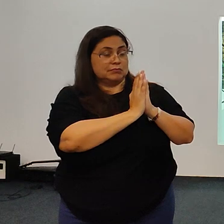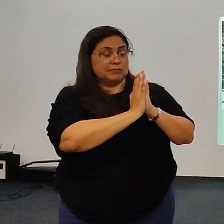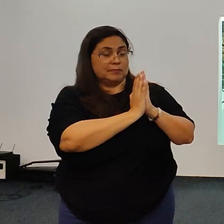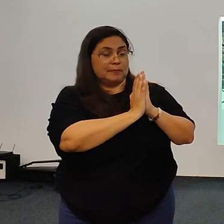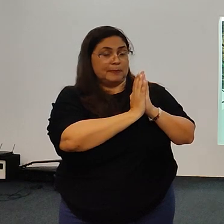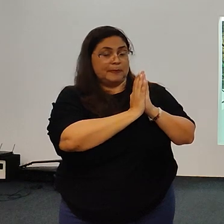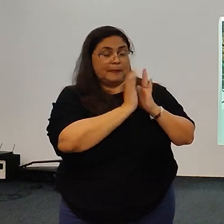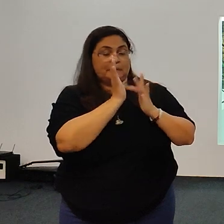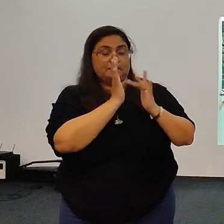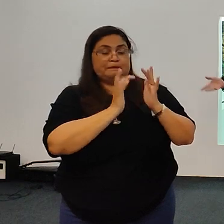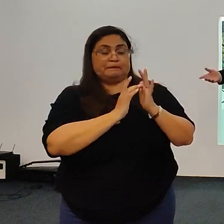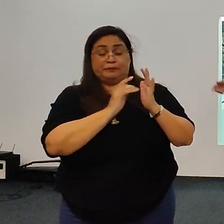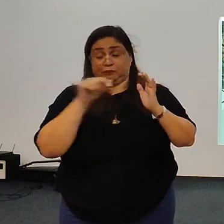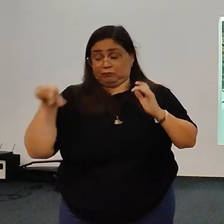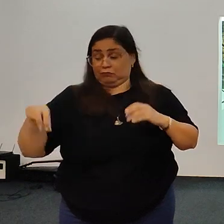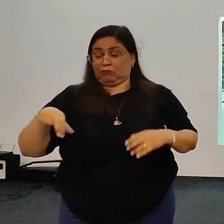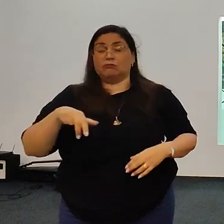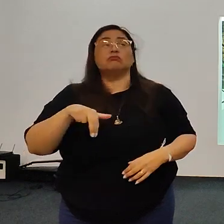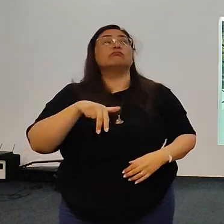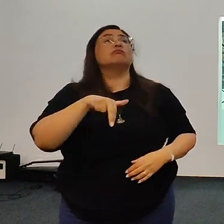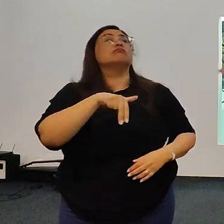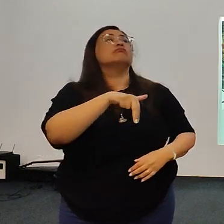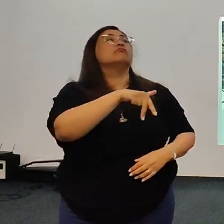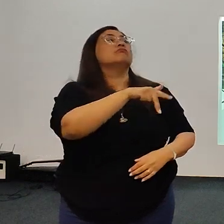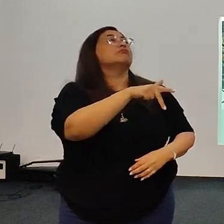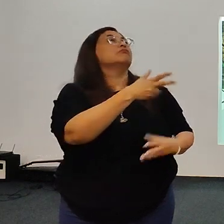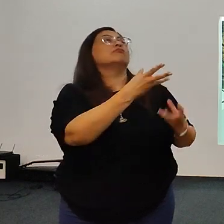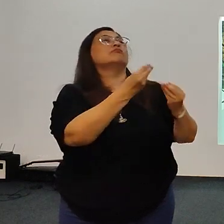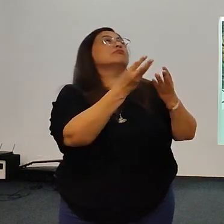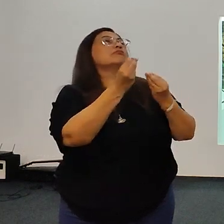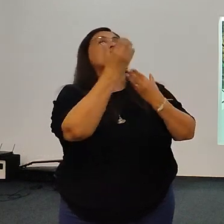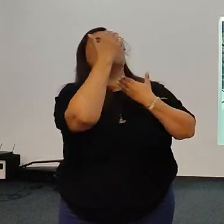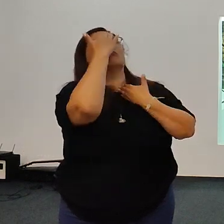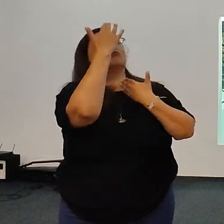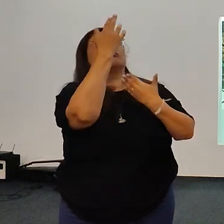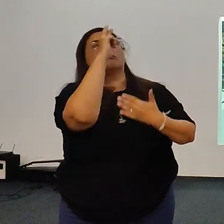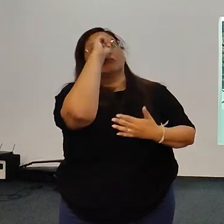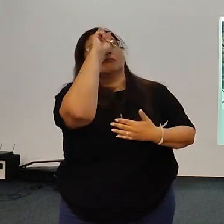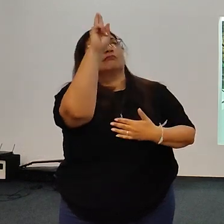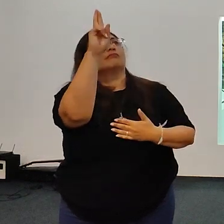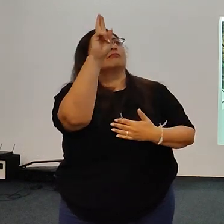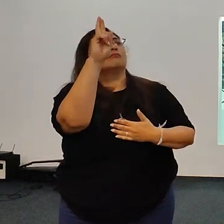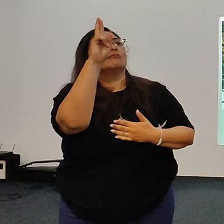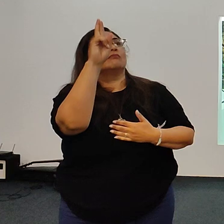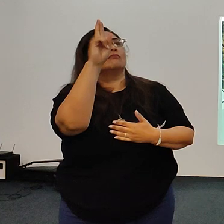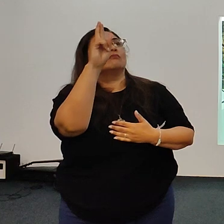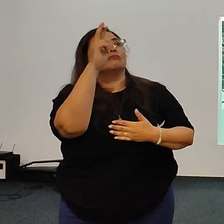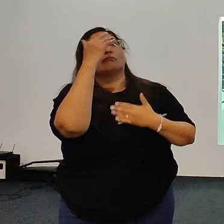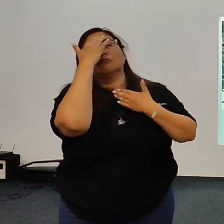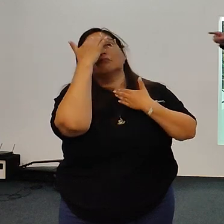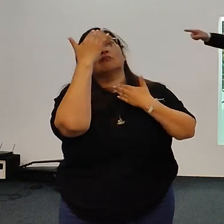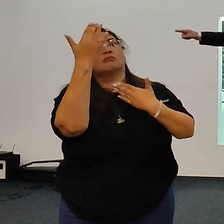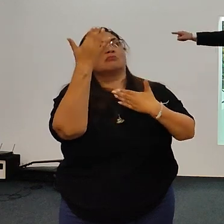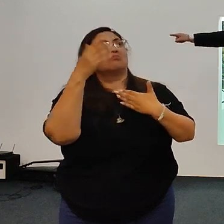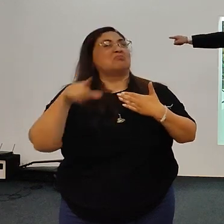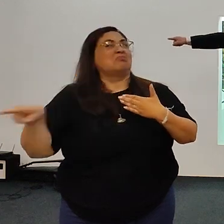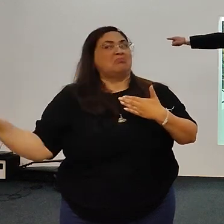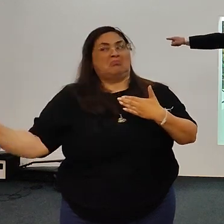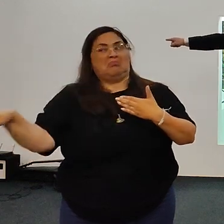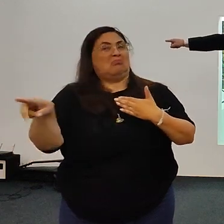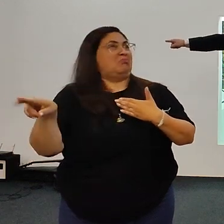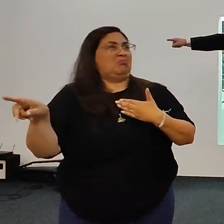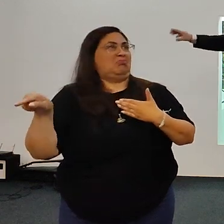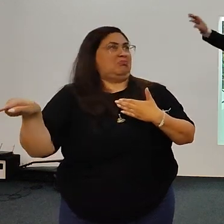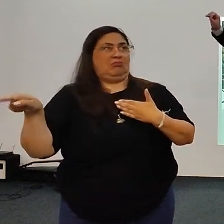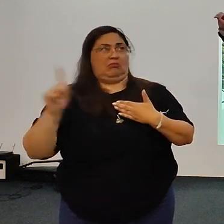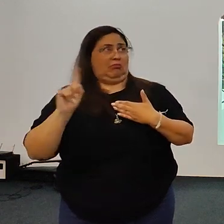de cabeça em pé, dizia, Senhor, muito obrigado, Senhor, mas obrigado porque eu não sou igual a esse